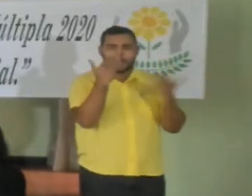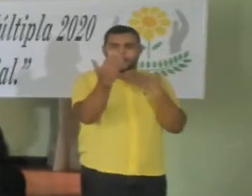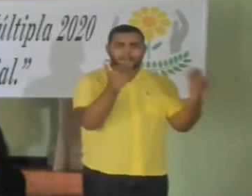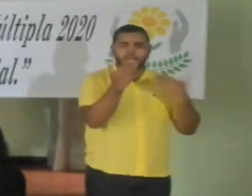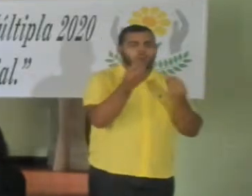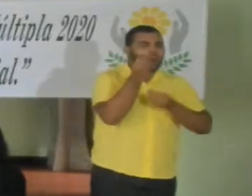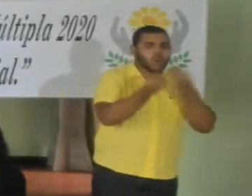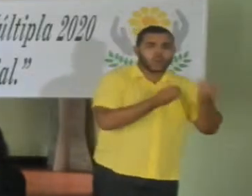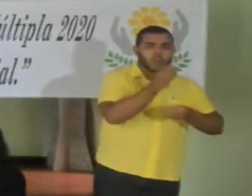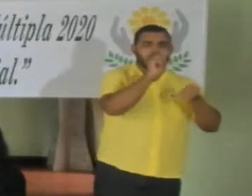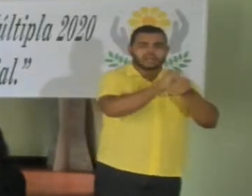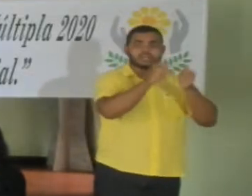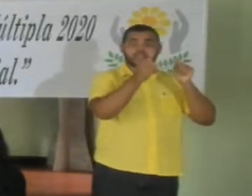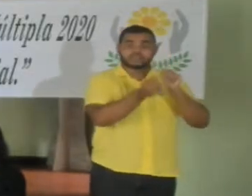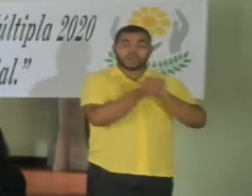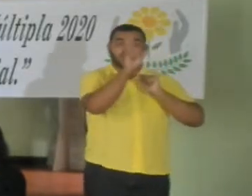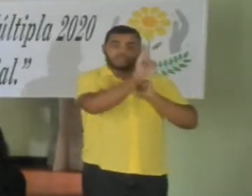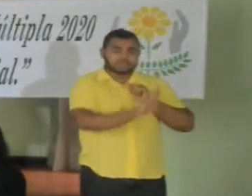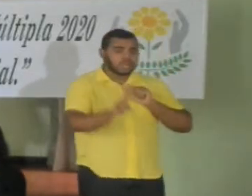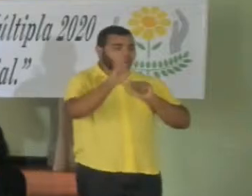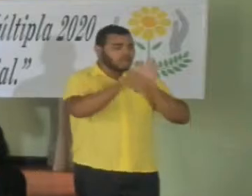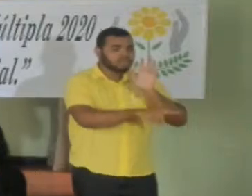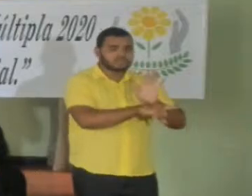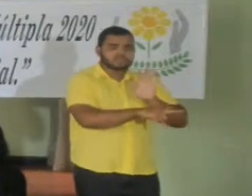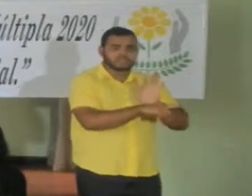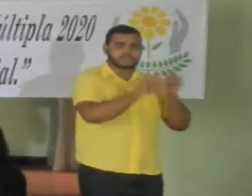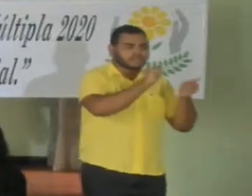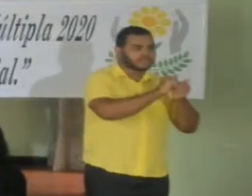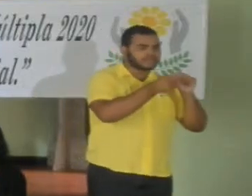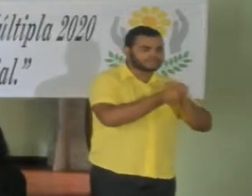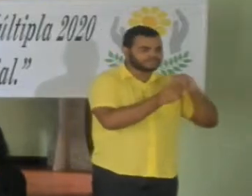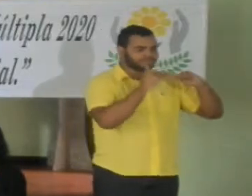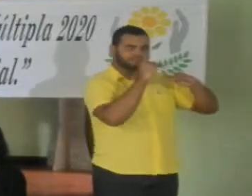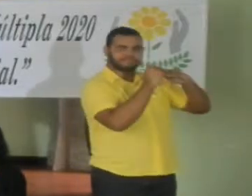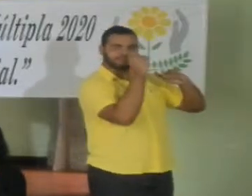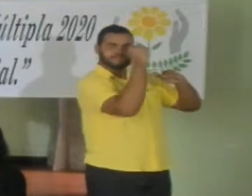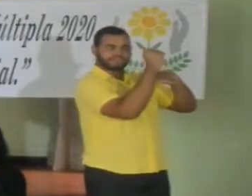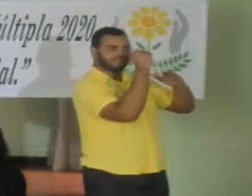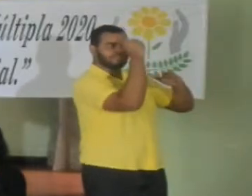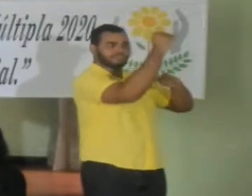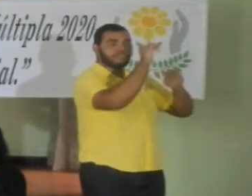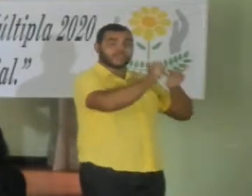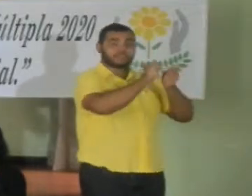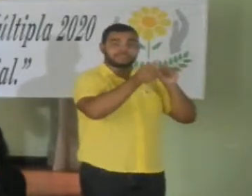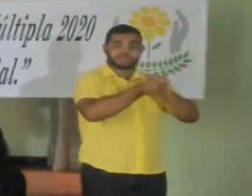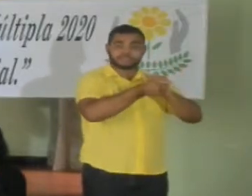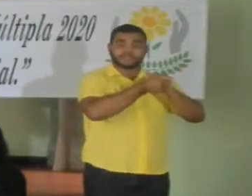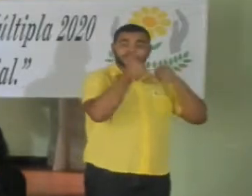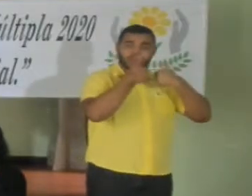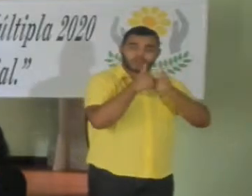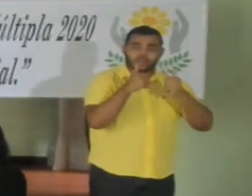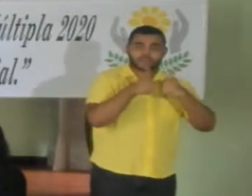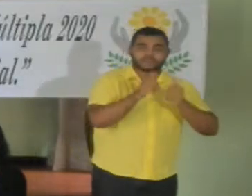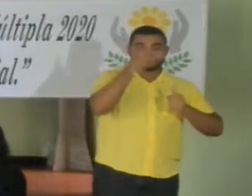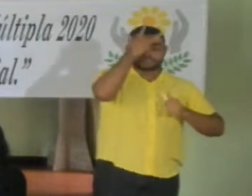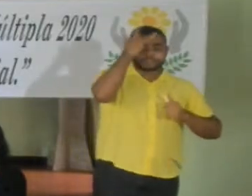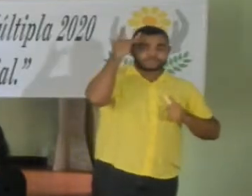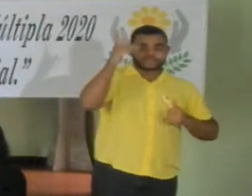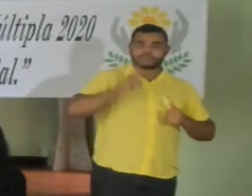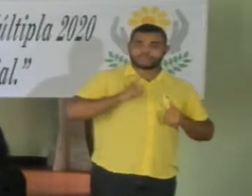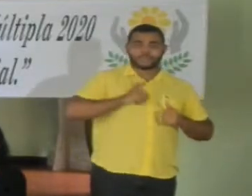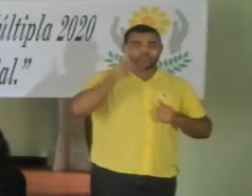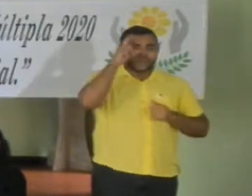né? O que é que dá para ser feito, esses degraus dá para serem reajustados para que as pessoas com uma